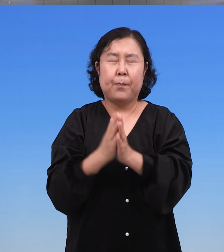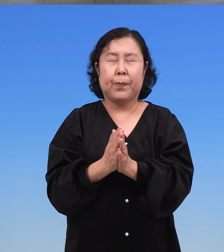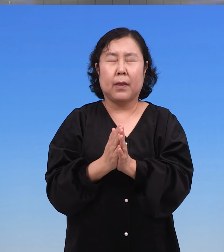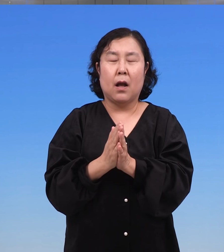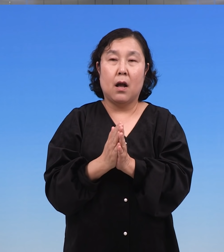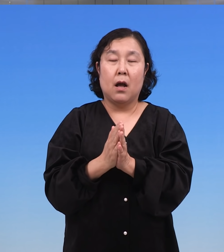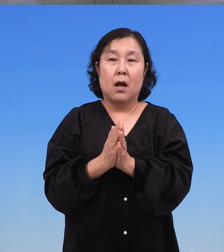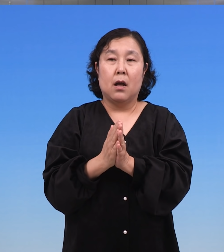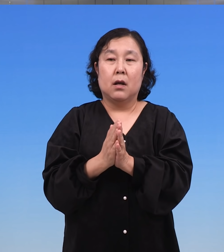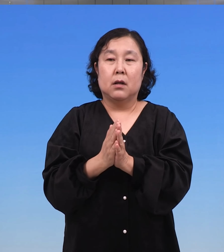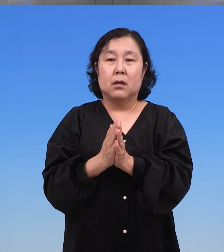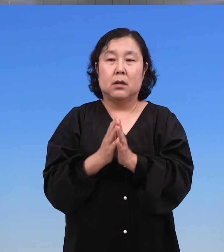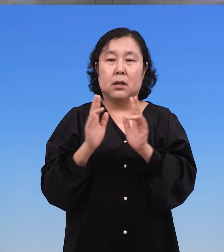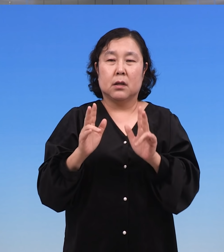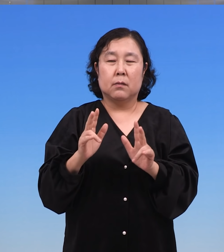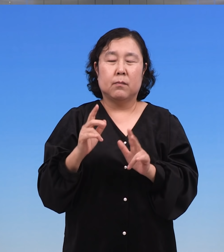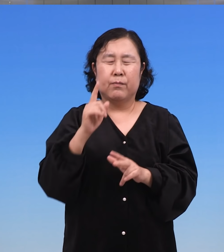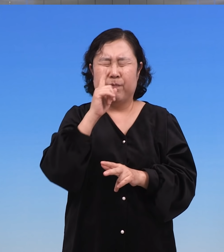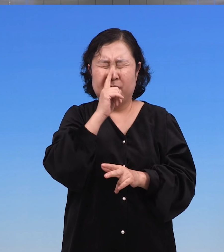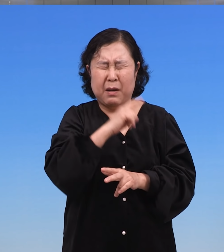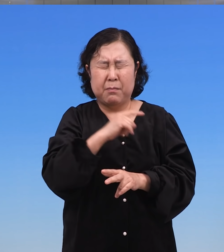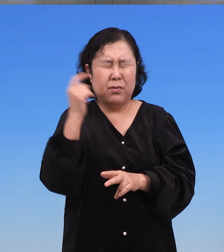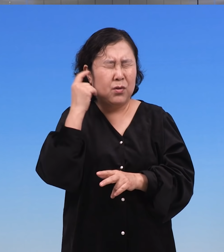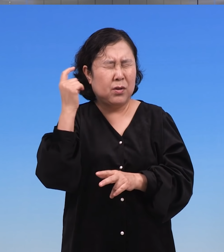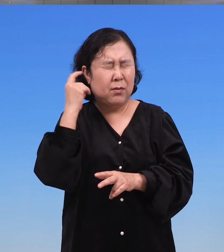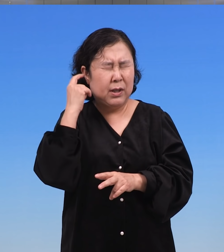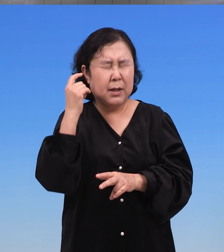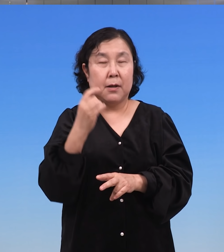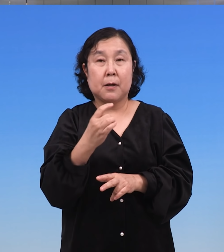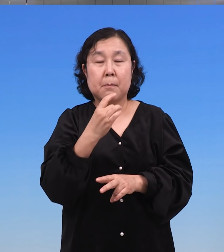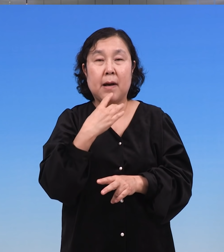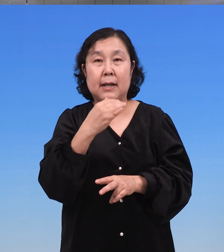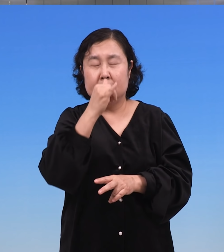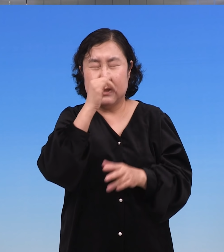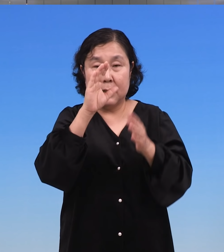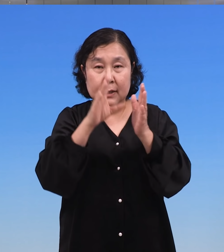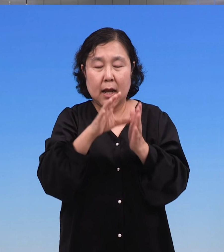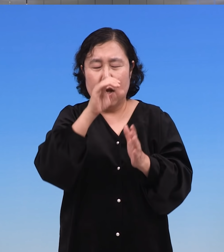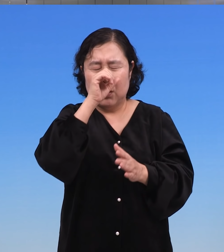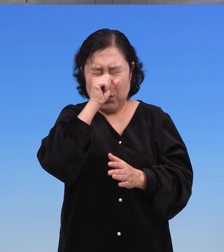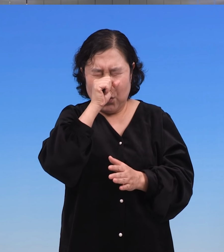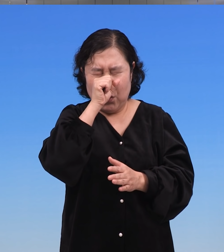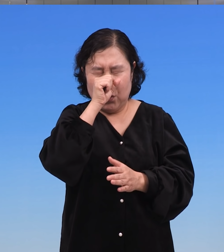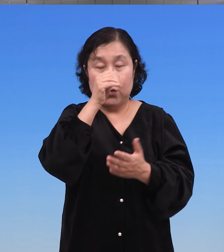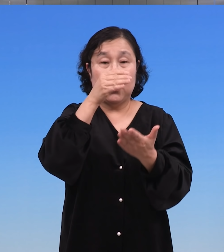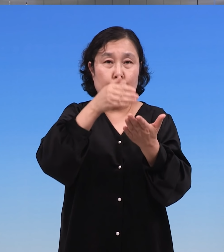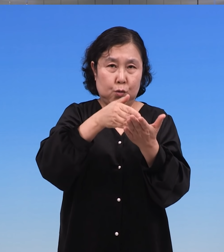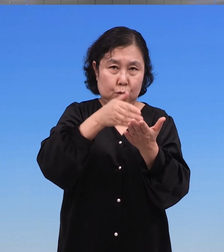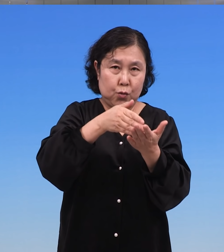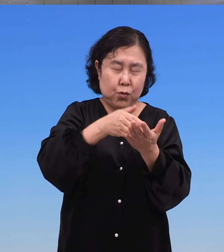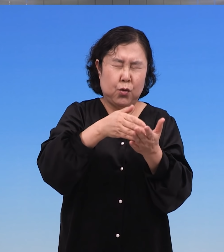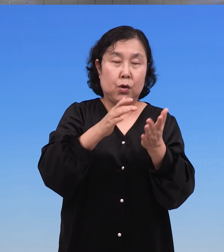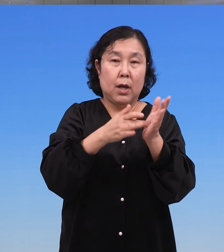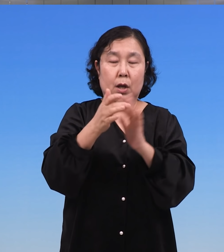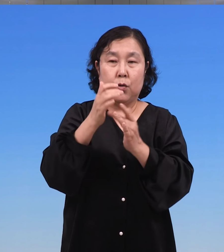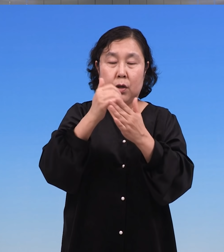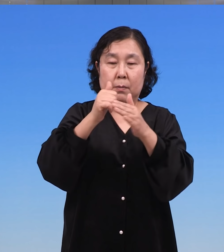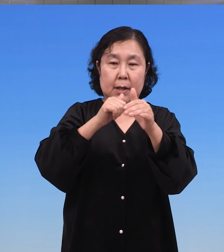우울하게 짝이 없는 이 가슴 아픈 소식이 들려지는 시대에 우리는 복음, 굿뉴스,